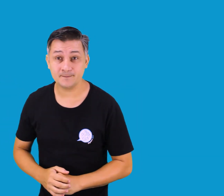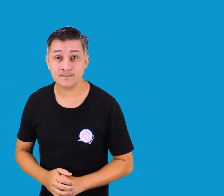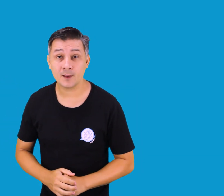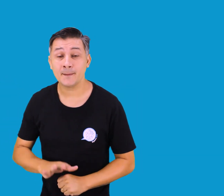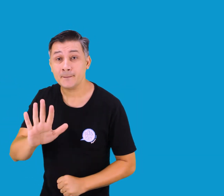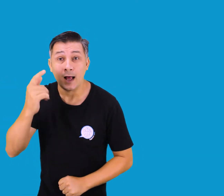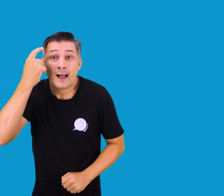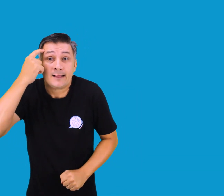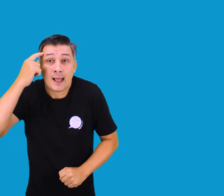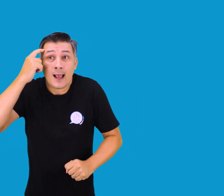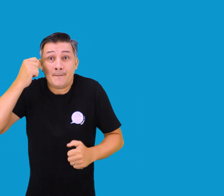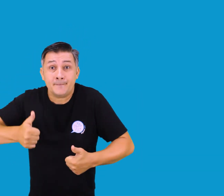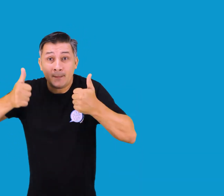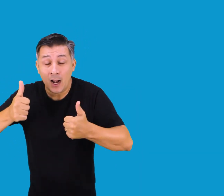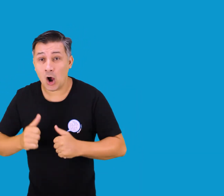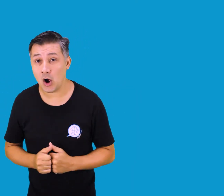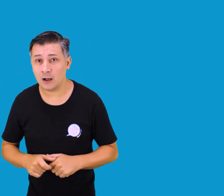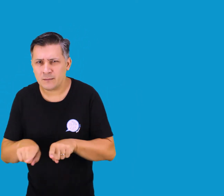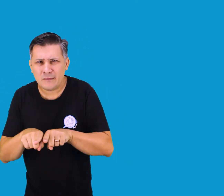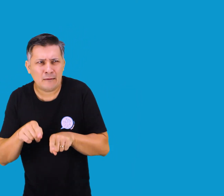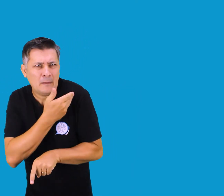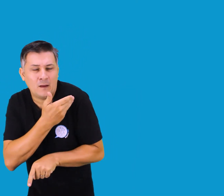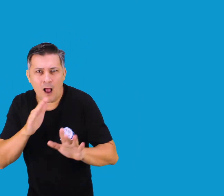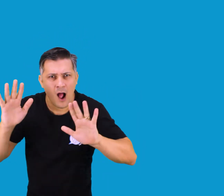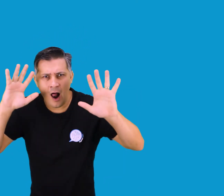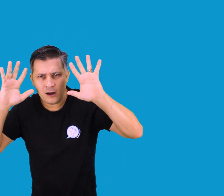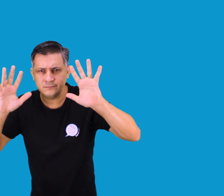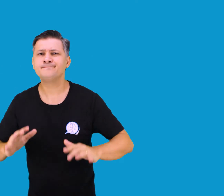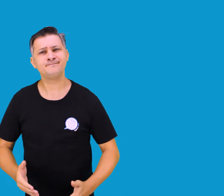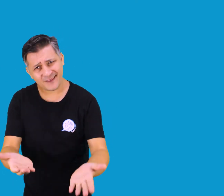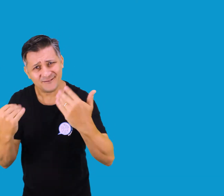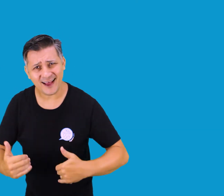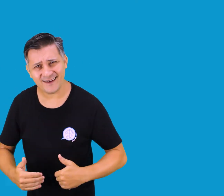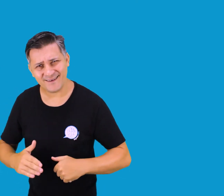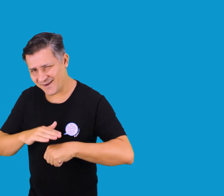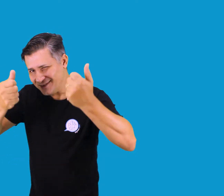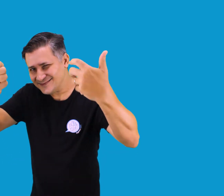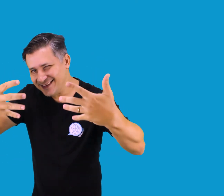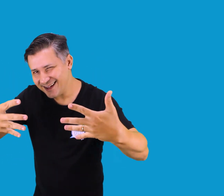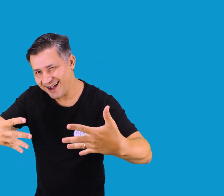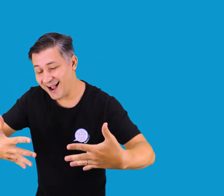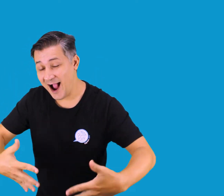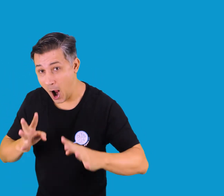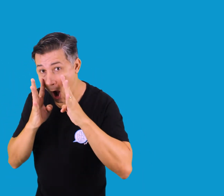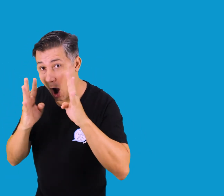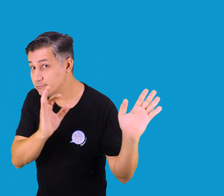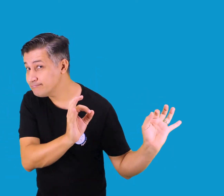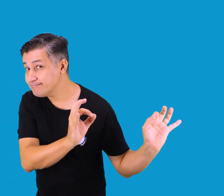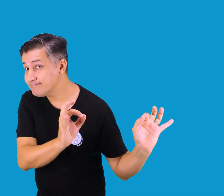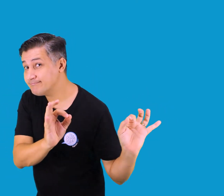obviamente impossível. Para melhorar a compreensão e superar os preconceitos, convidamos o leitor a analisar esse